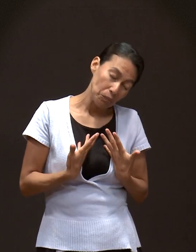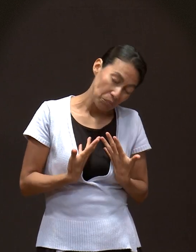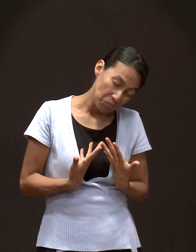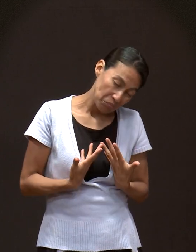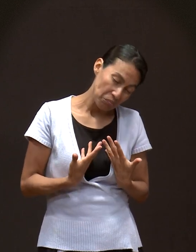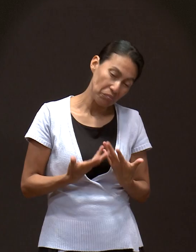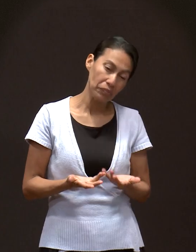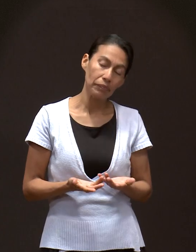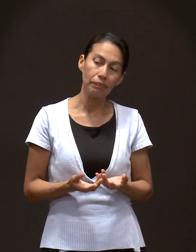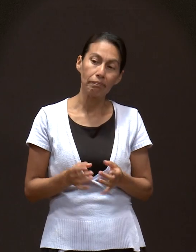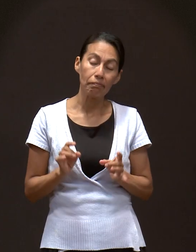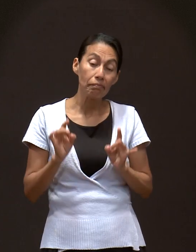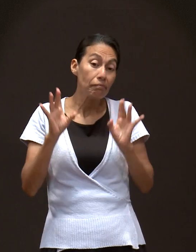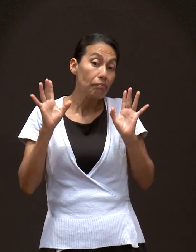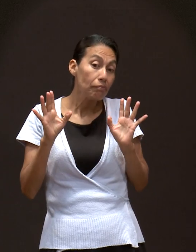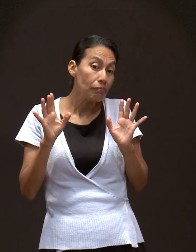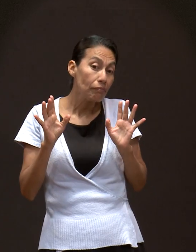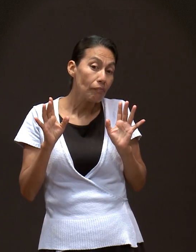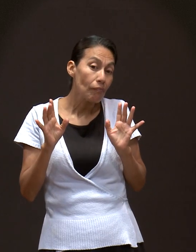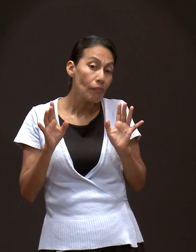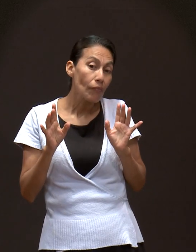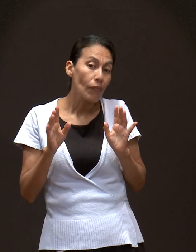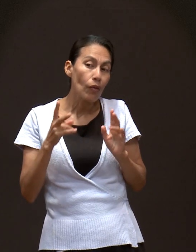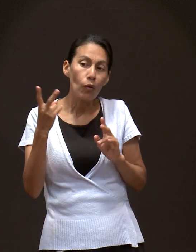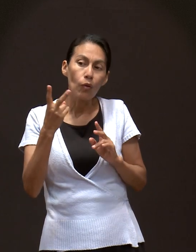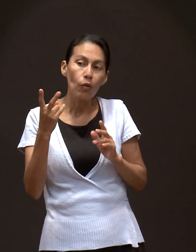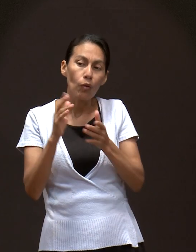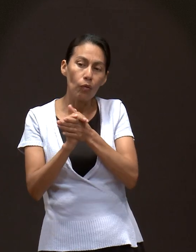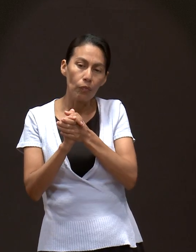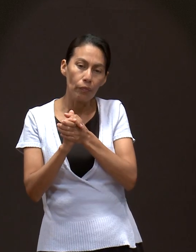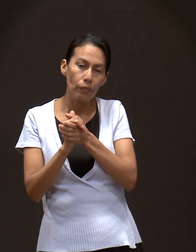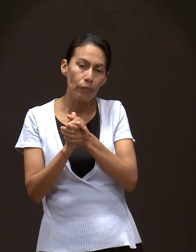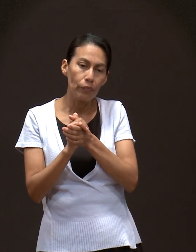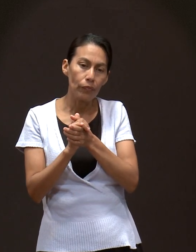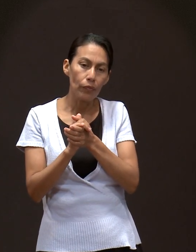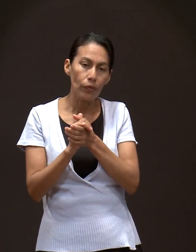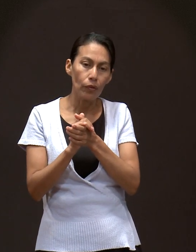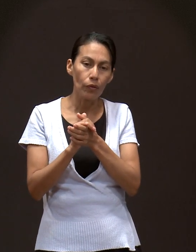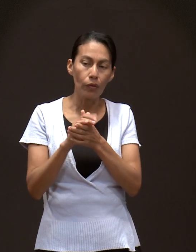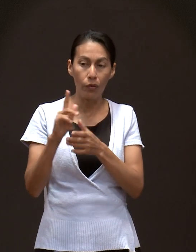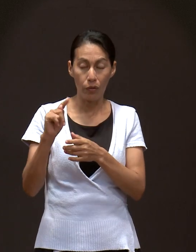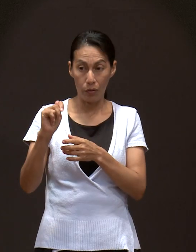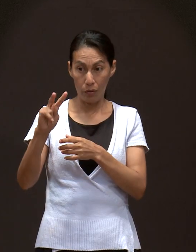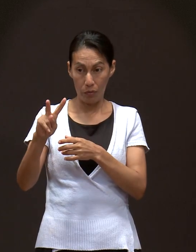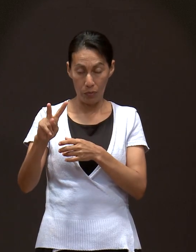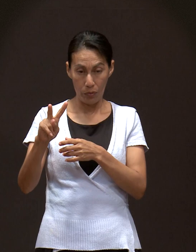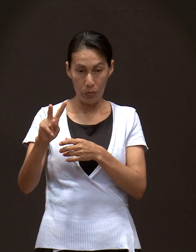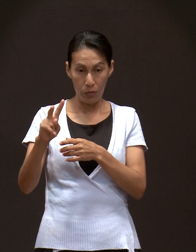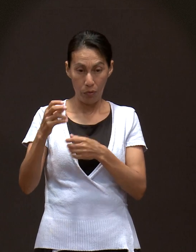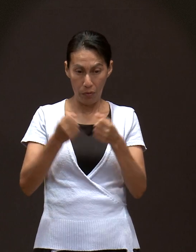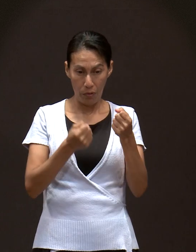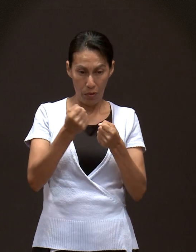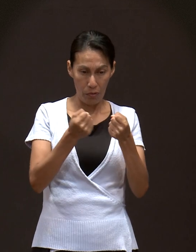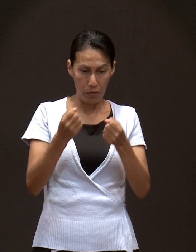Y en eso veo a una pareja. Ellos estaban subiendo un televisor a su carro.